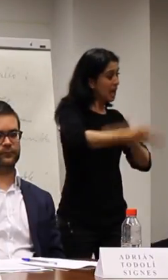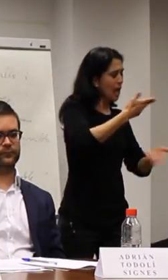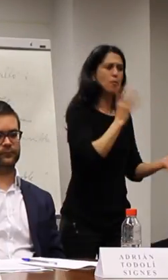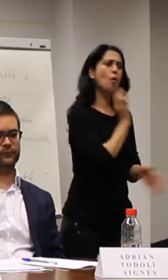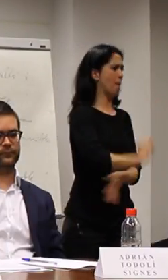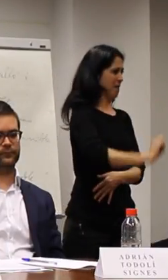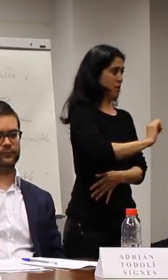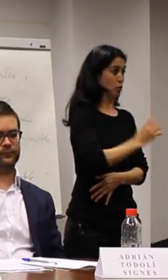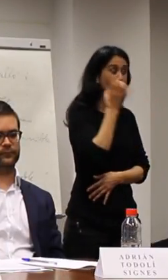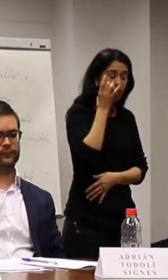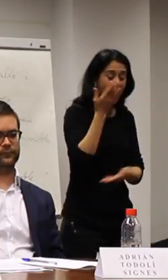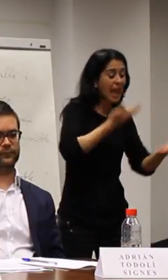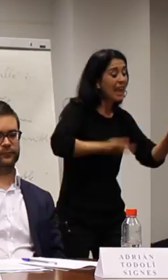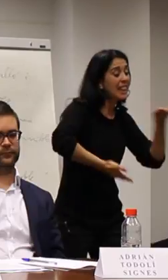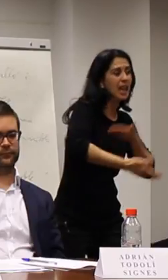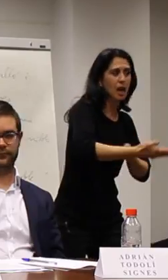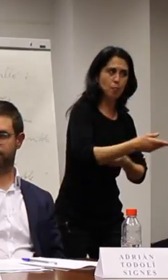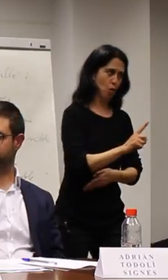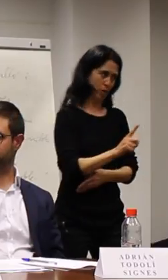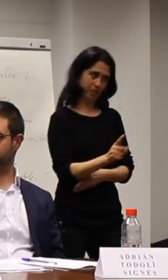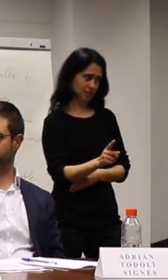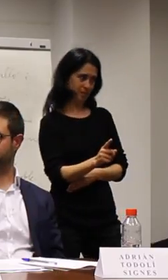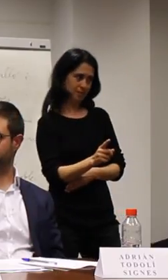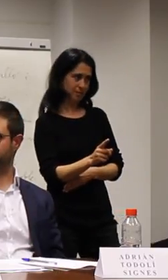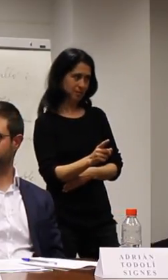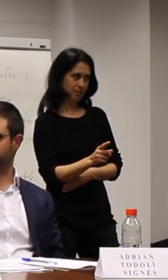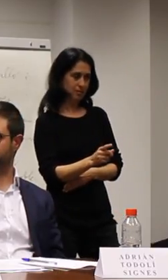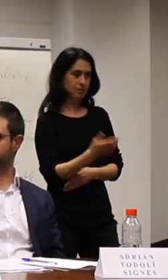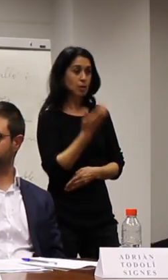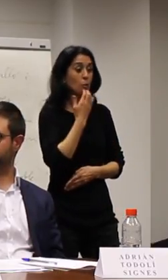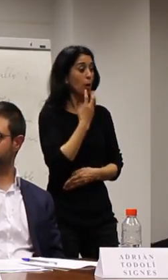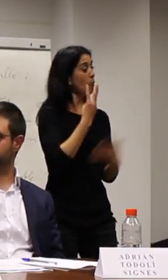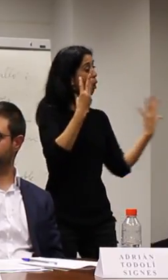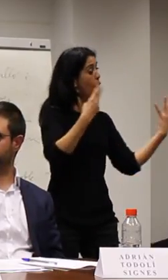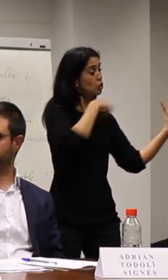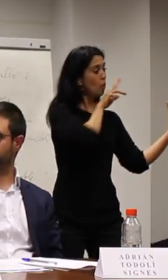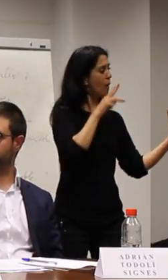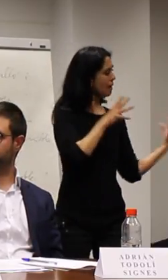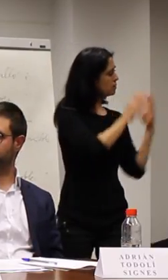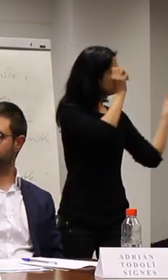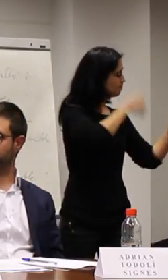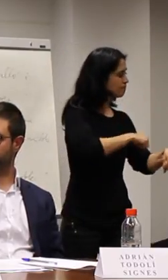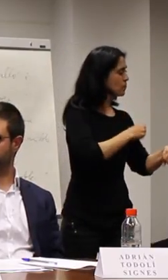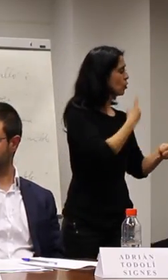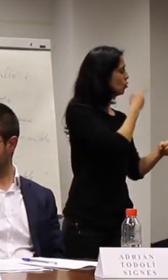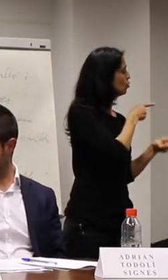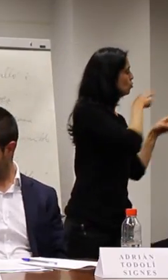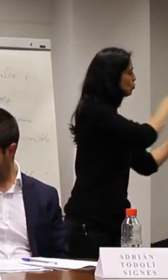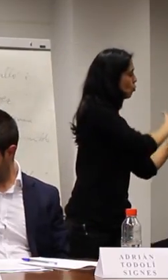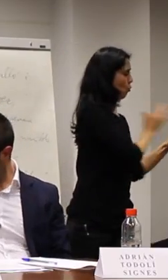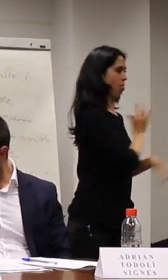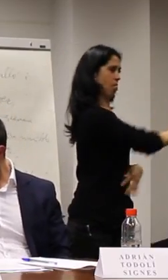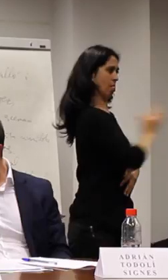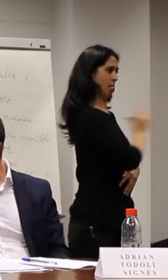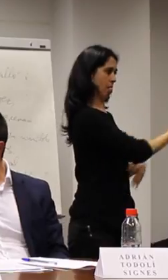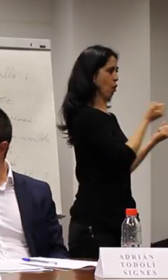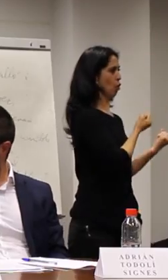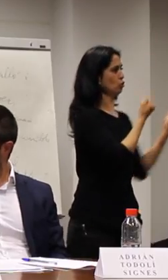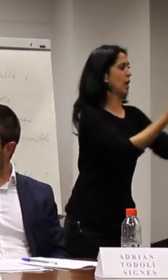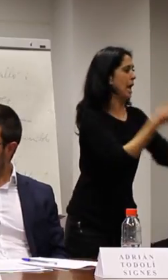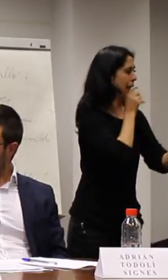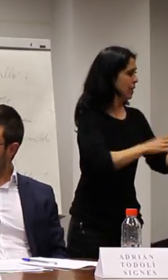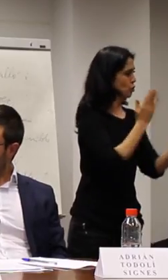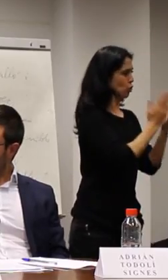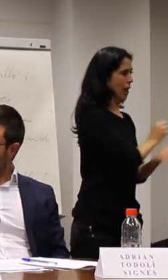Pero como no es así, muy bien. Ocho padres se ponen de acuerdo y uno lleva en coche a todos los hijos, estupendo. ¿Ahorran gastos? Sí. ¿Hay